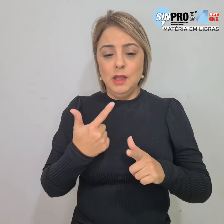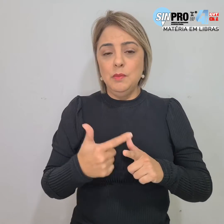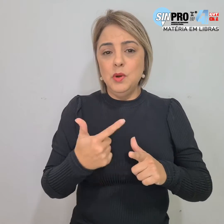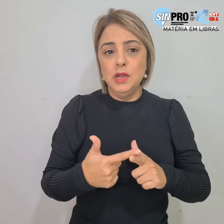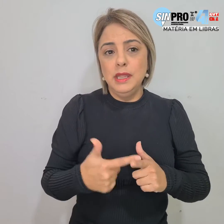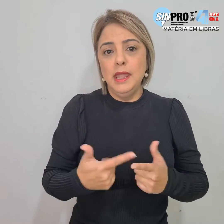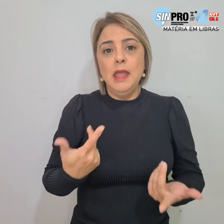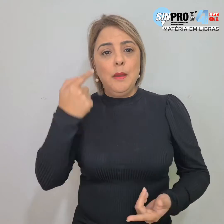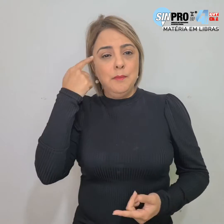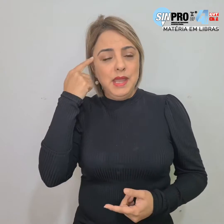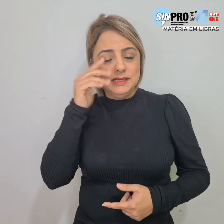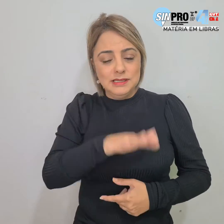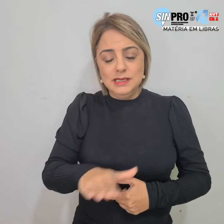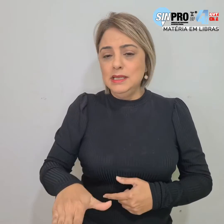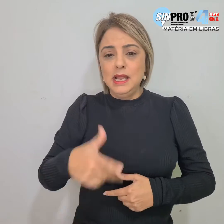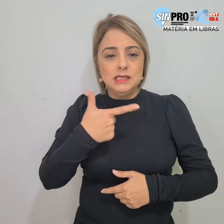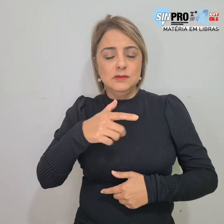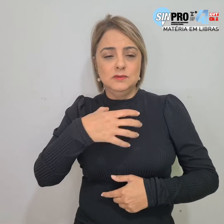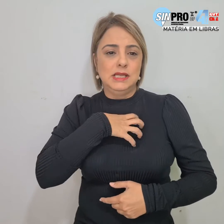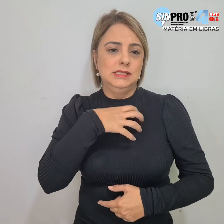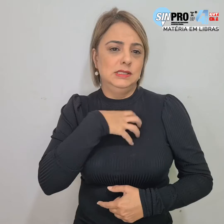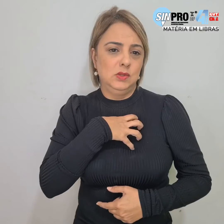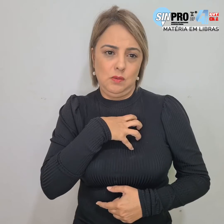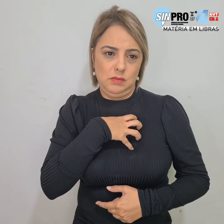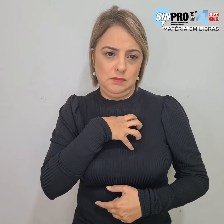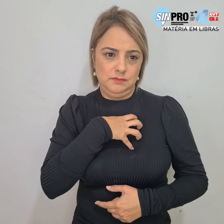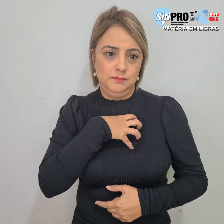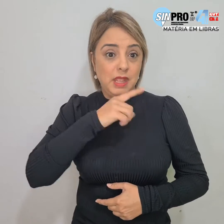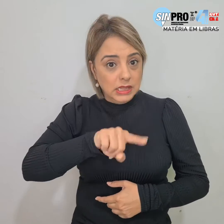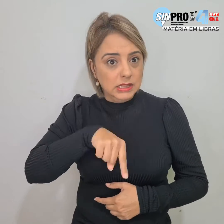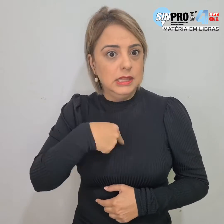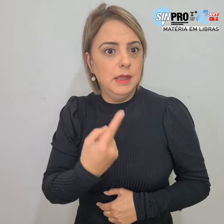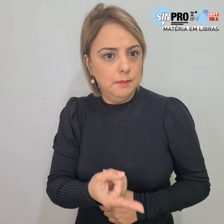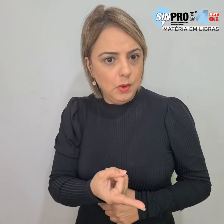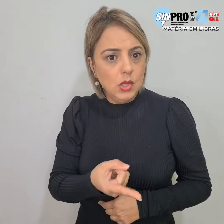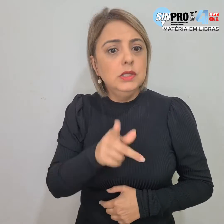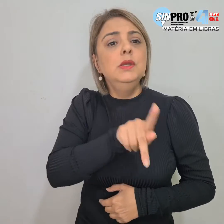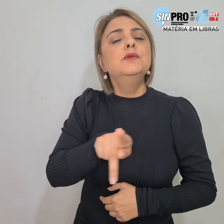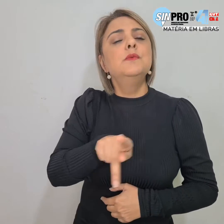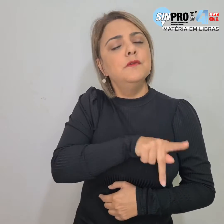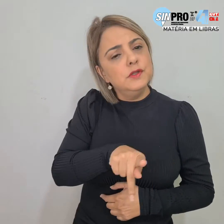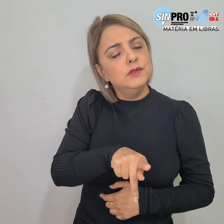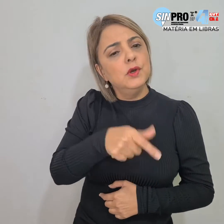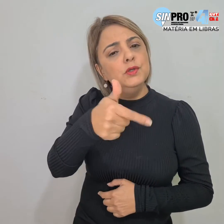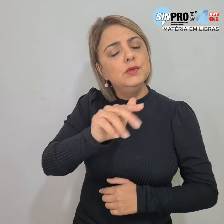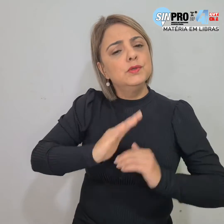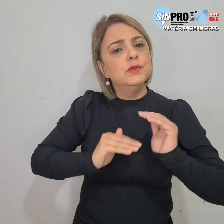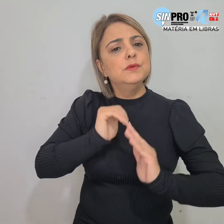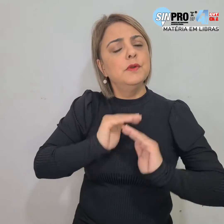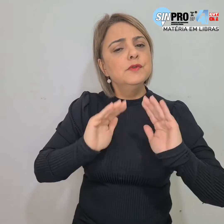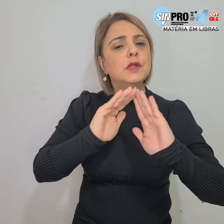supostamente assintomáticas. Depois, e os professores e os demais profissionais da escola, as